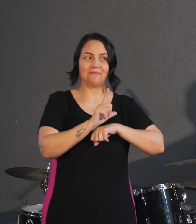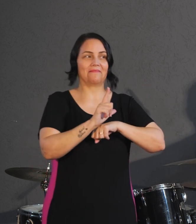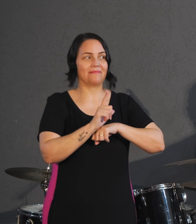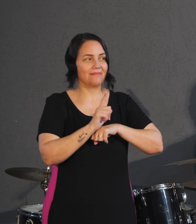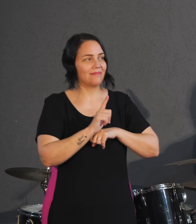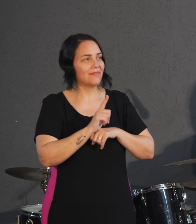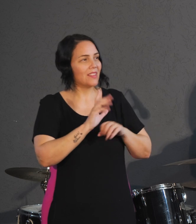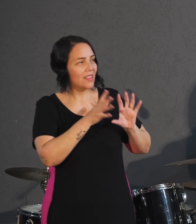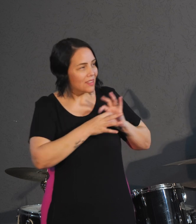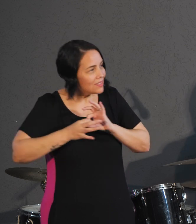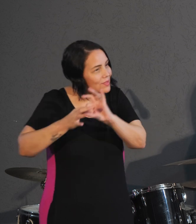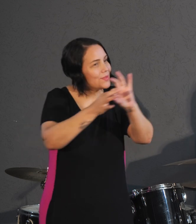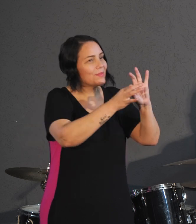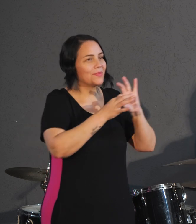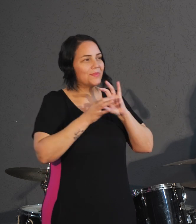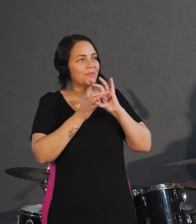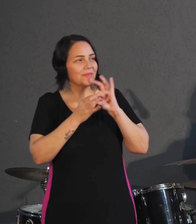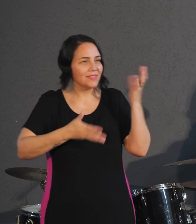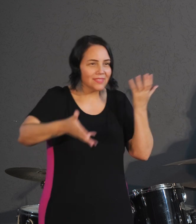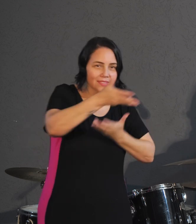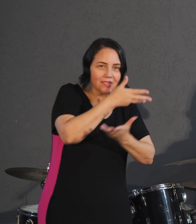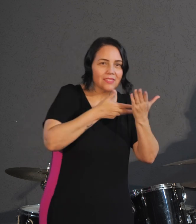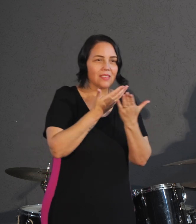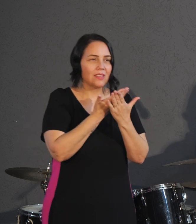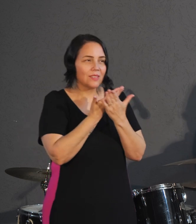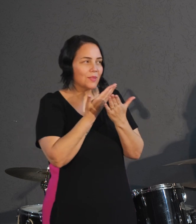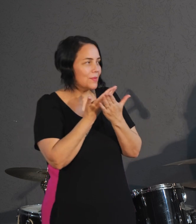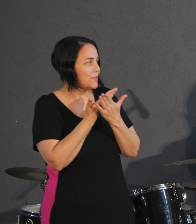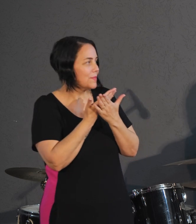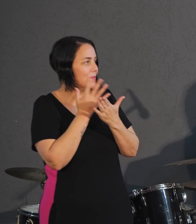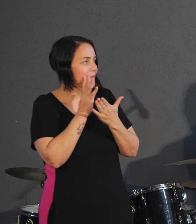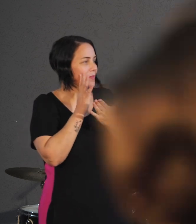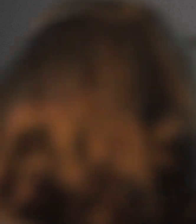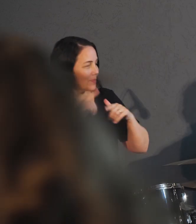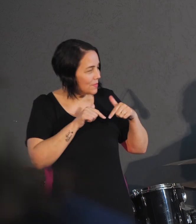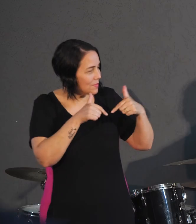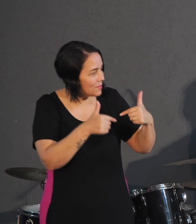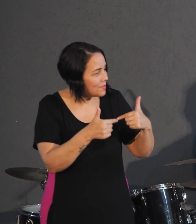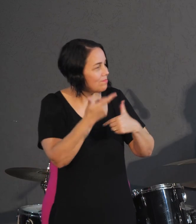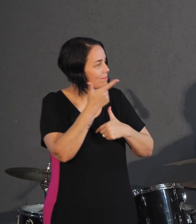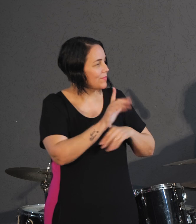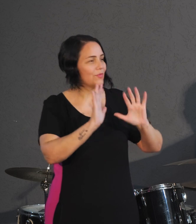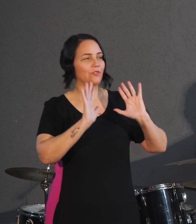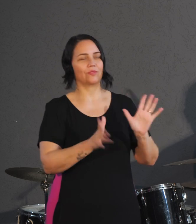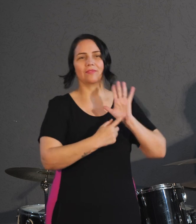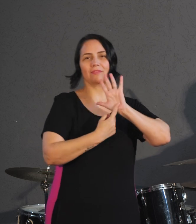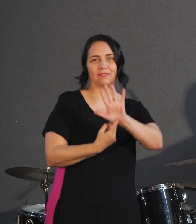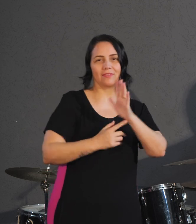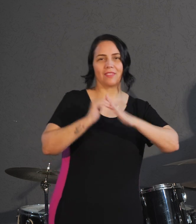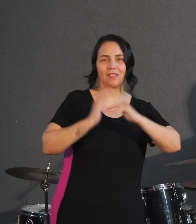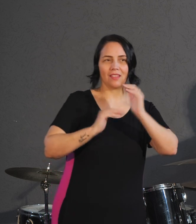E a gente juntou essa galera, fomos estudando de uma maneira bem ativa para que a gente conseguisse já colocar eles na